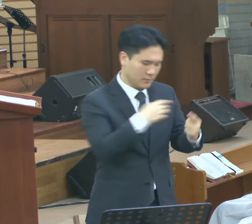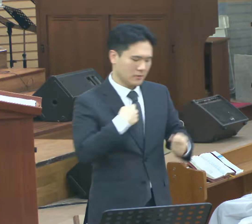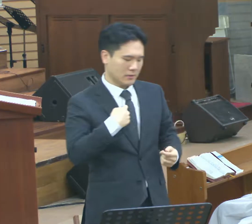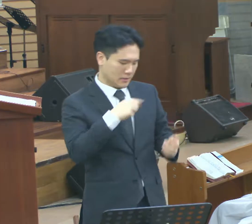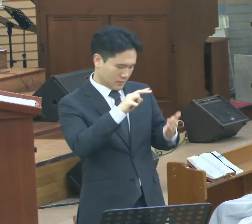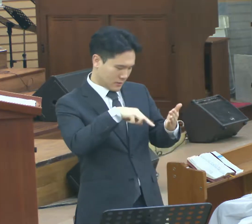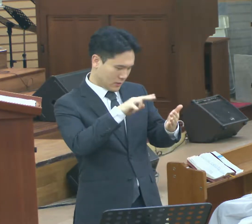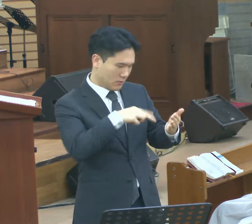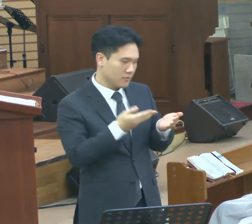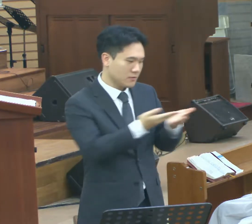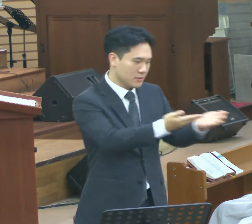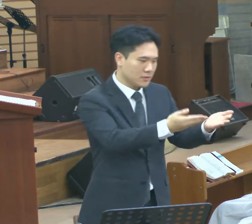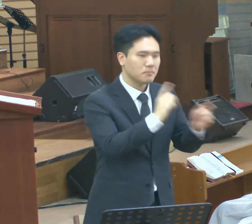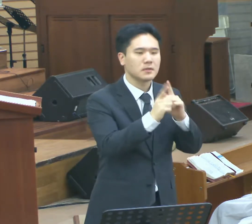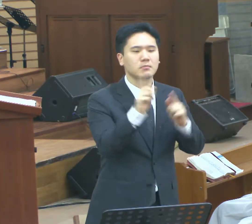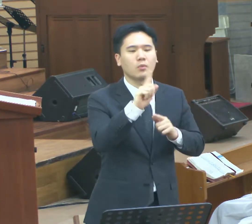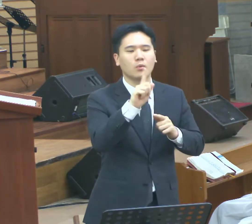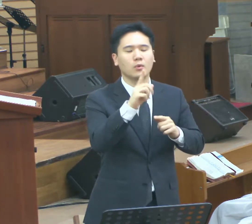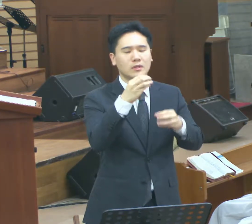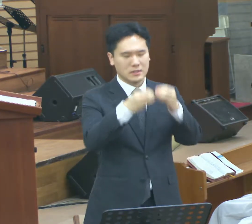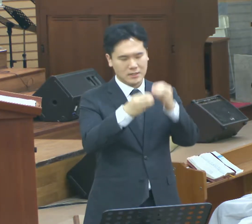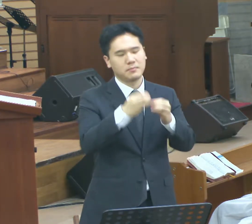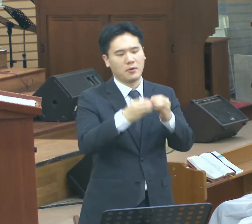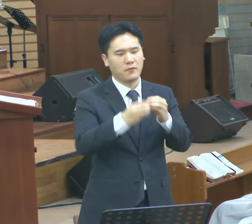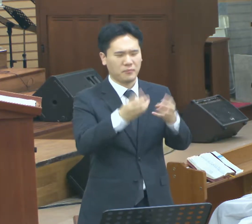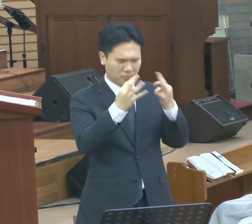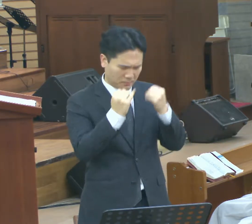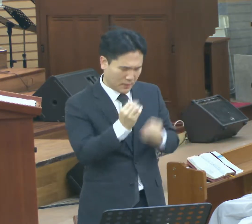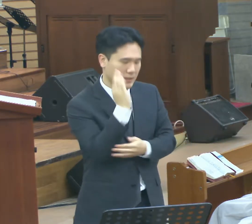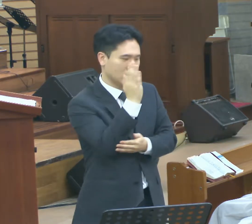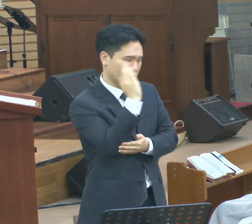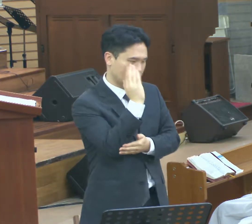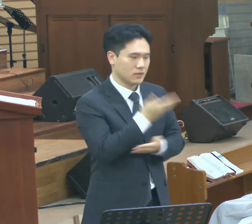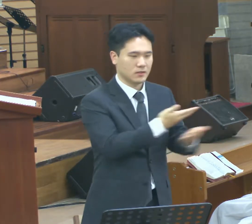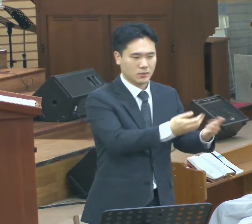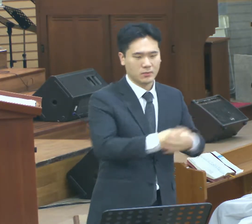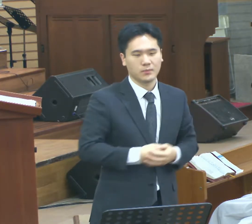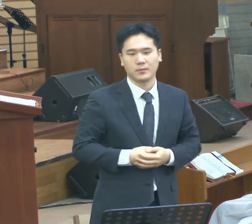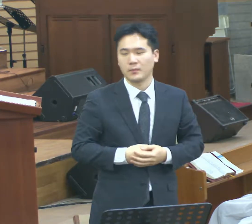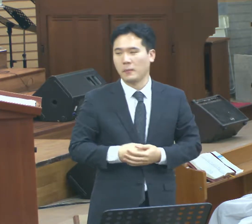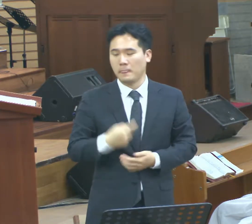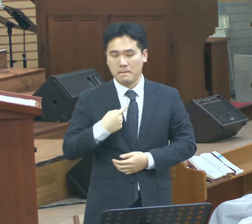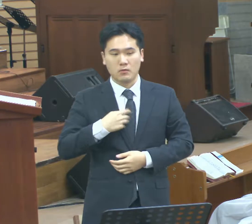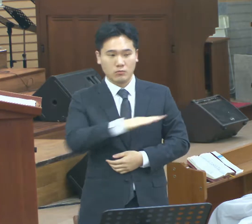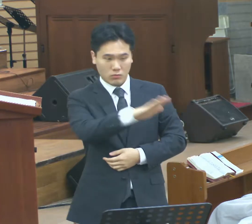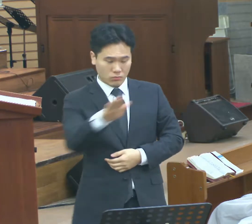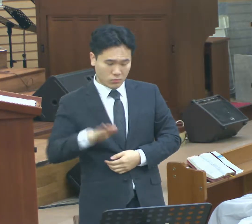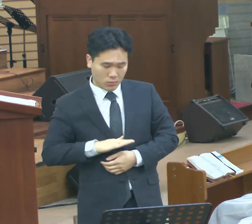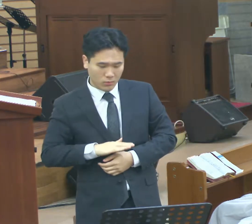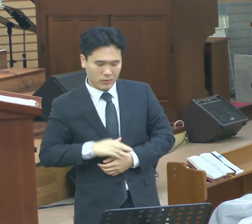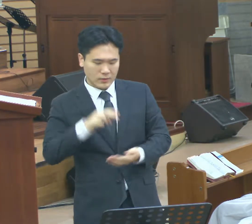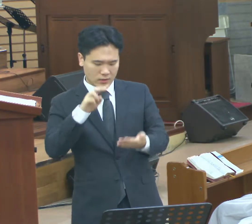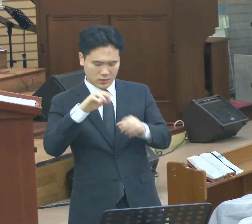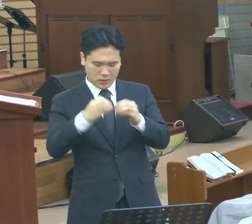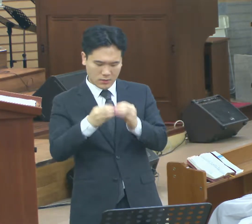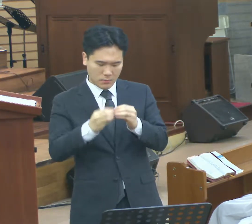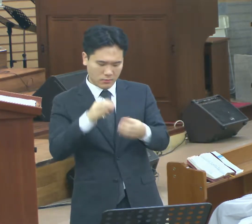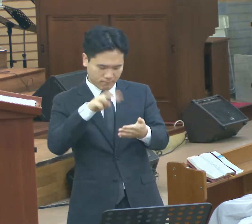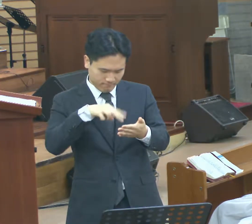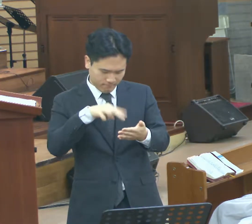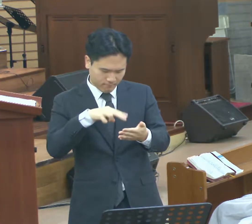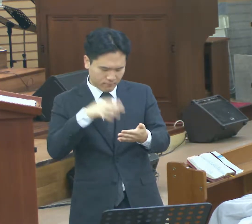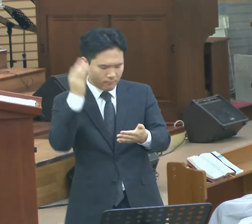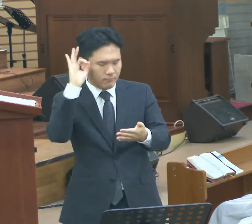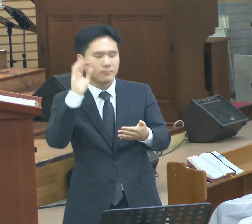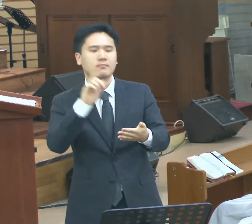있고, 여러분도 어려움 당했을 때 시편을 읽으면서 내가 처음 이 어려움을 당하는 사람은 아니구나 이런